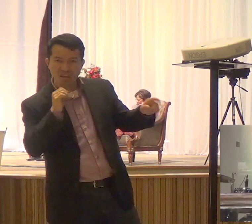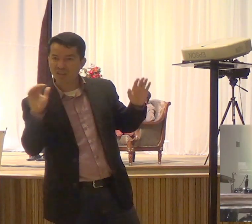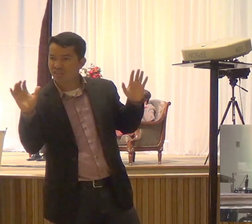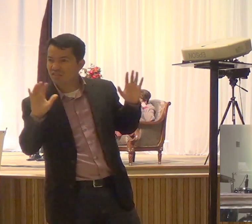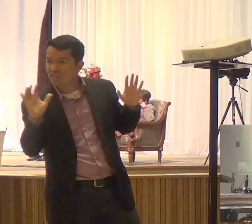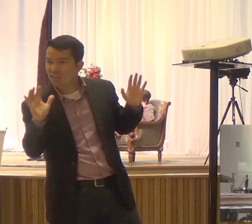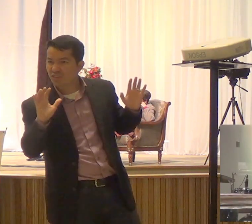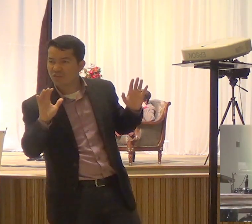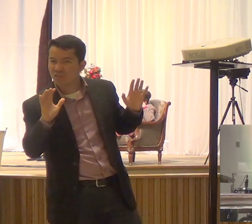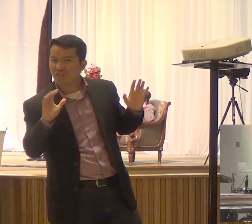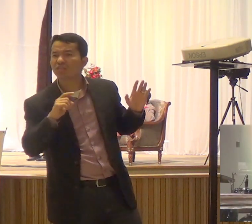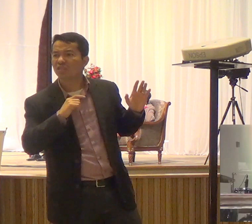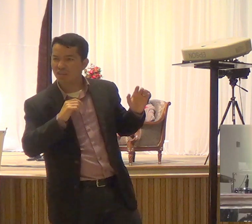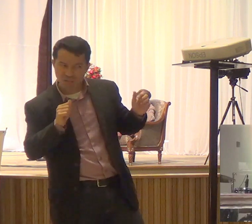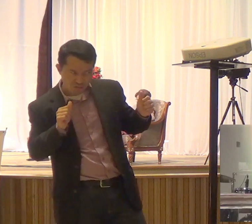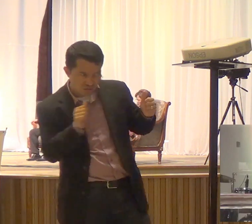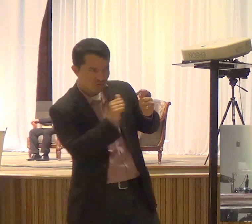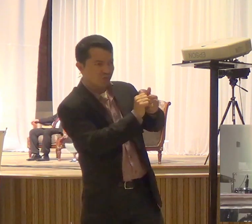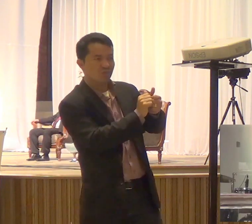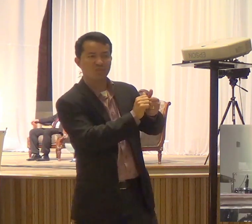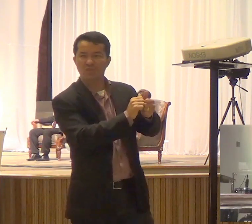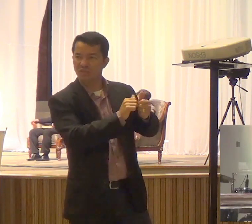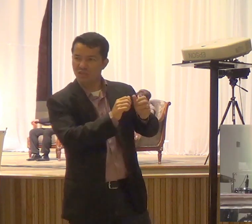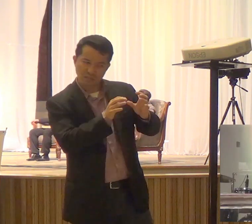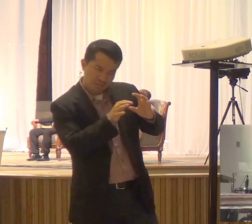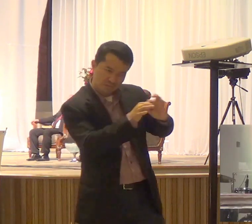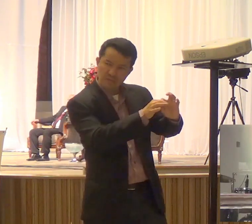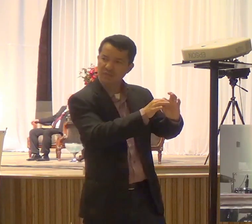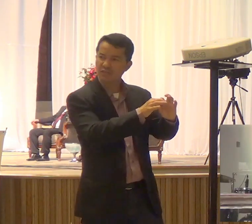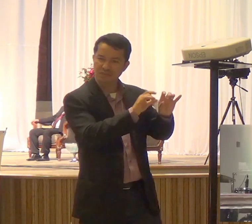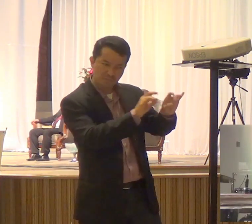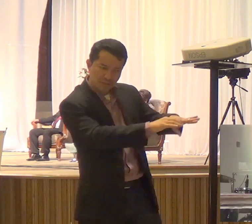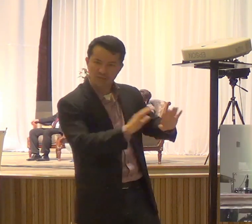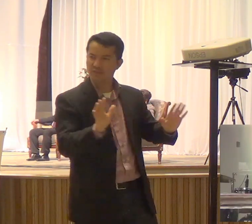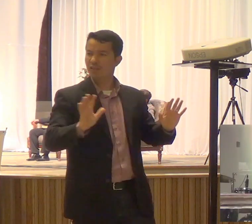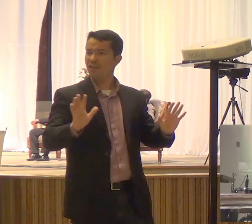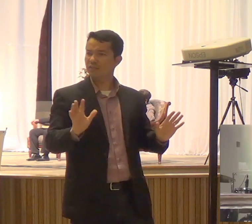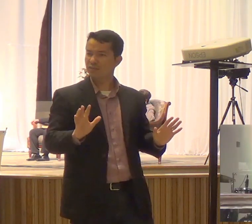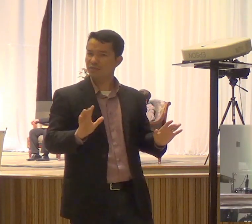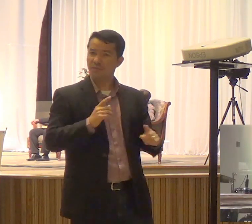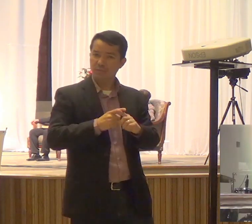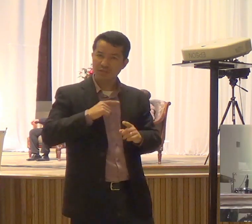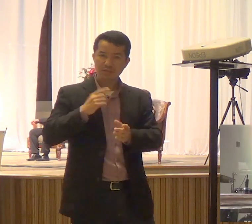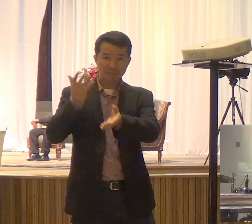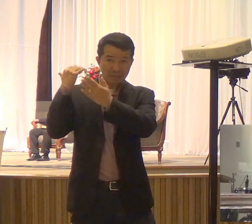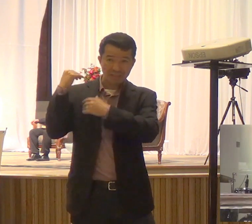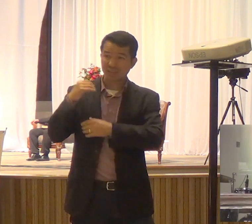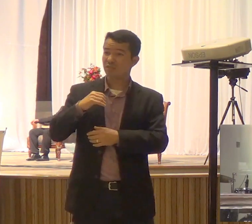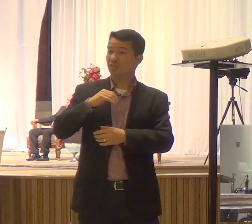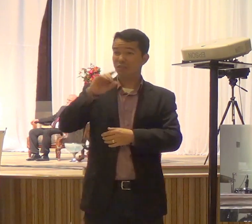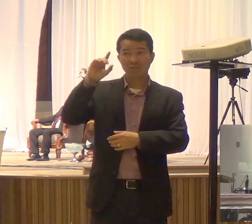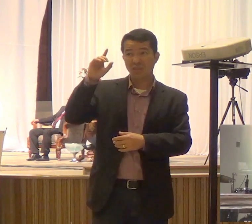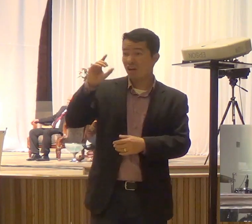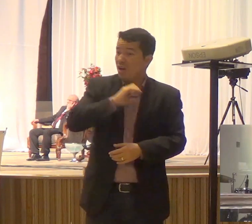de que o amor do Senhor por Israel, por Jerusalém, naquele tempo escolhido, povo escolhido,